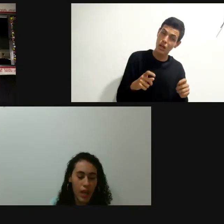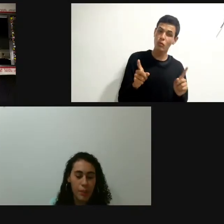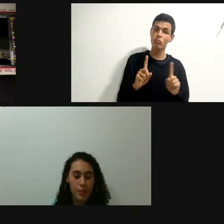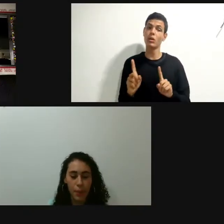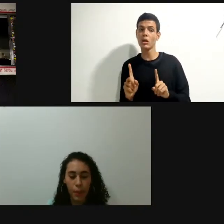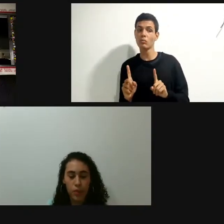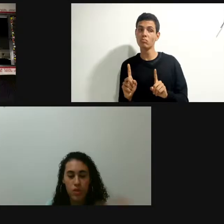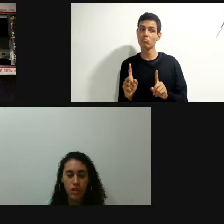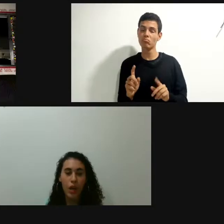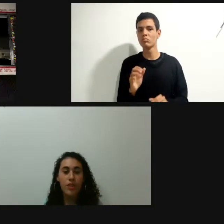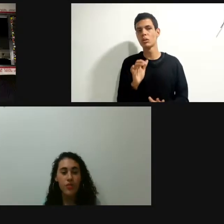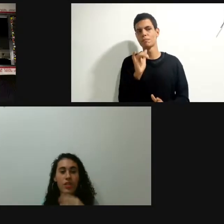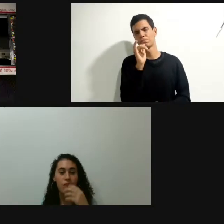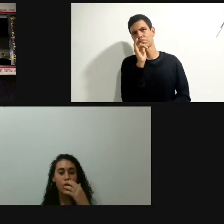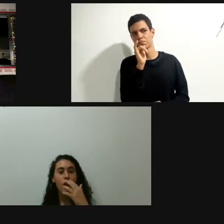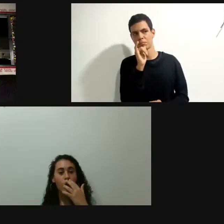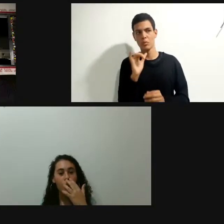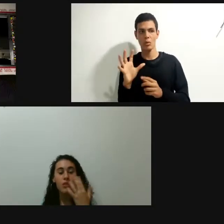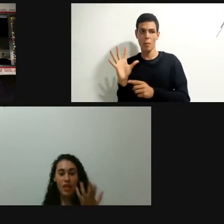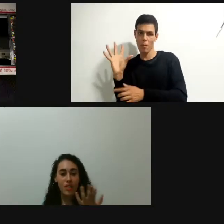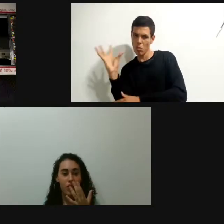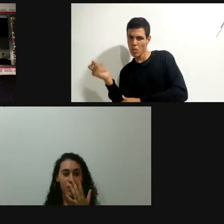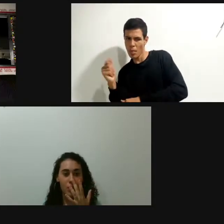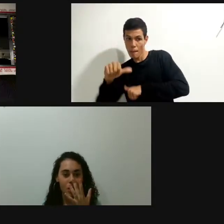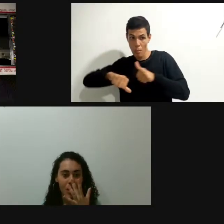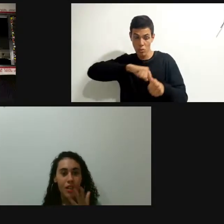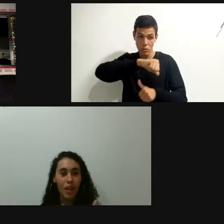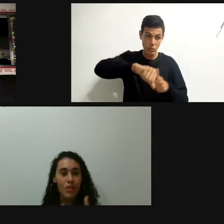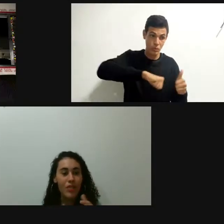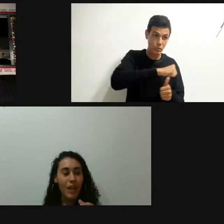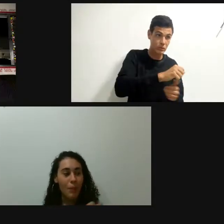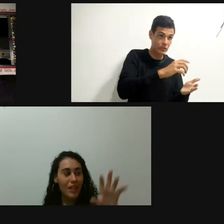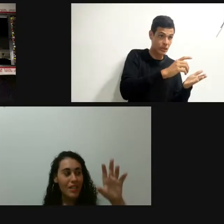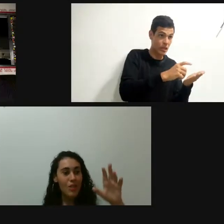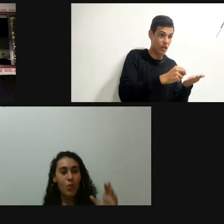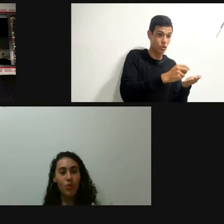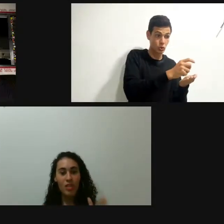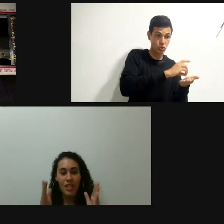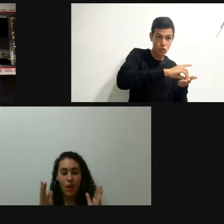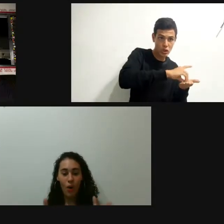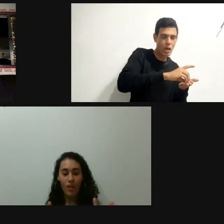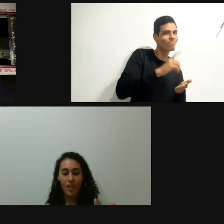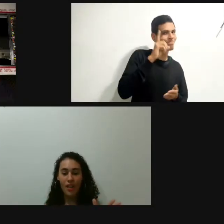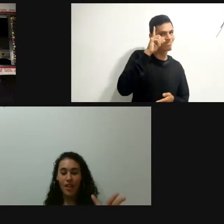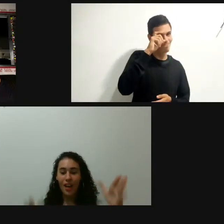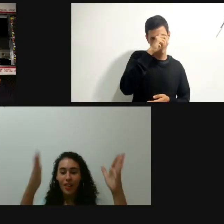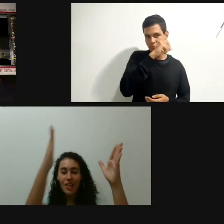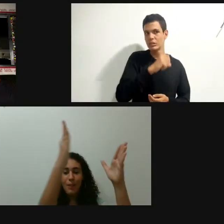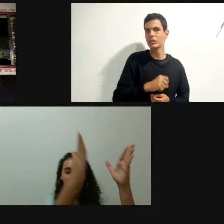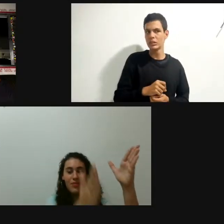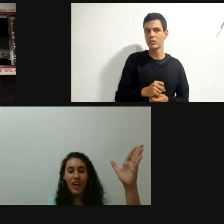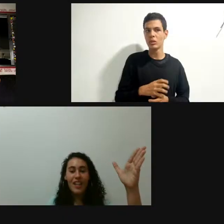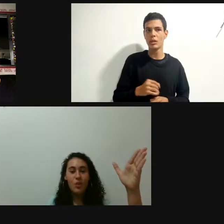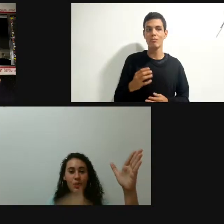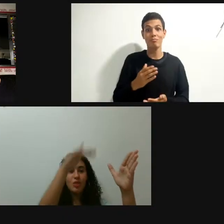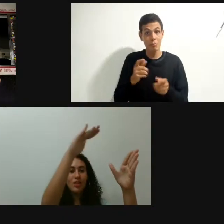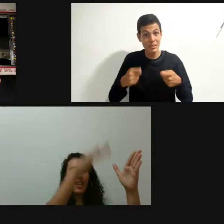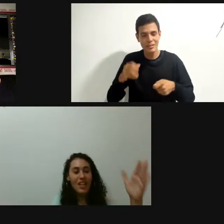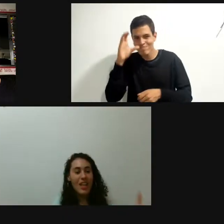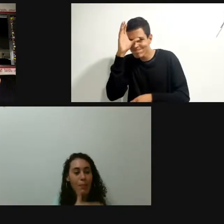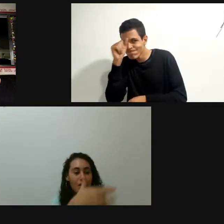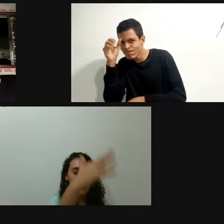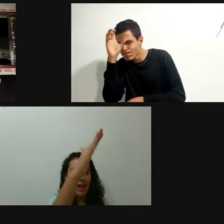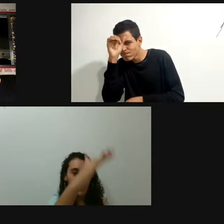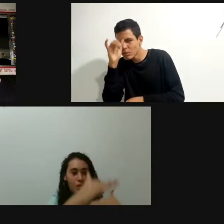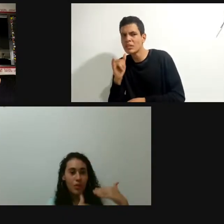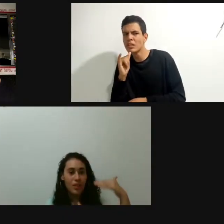usa lápis e papel para o digital é difícil. No começo já é difícil. Eu tive que aprender, você olha, Aí você aparece várias opções ali,